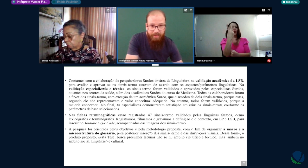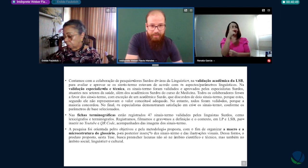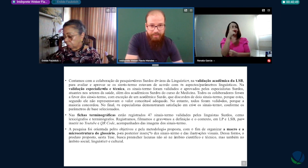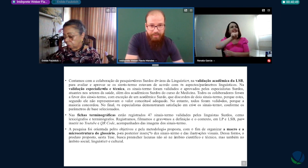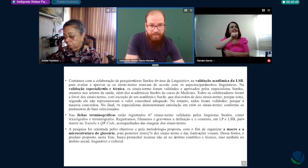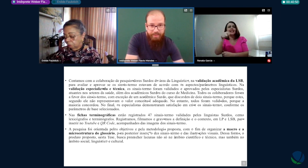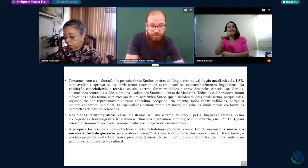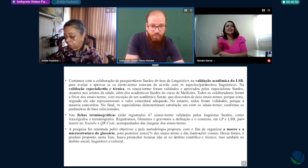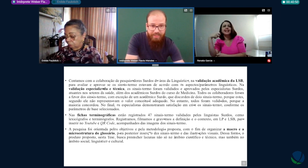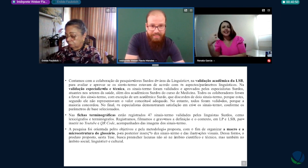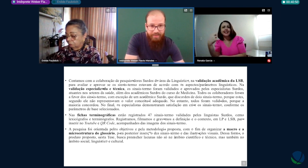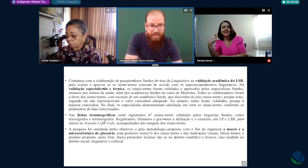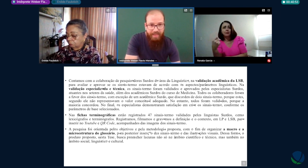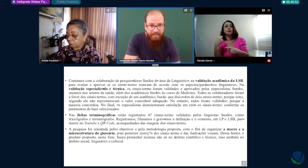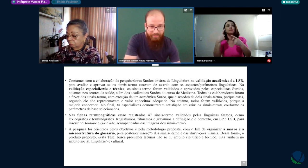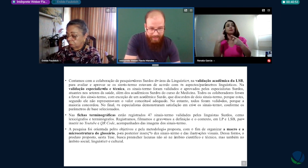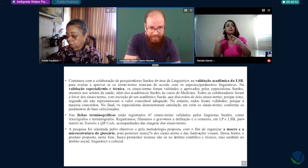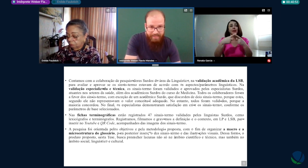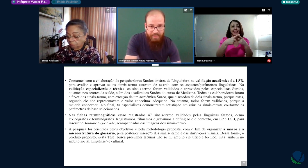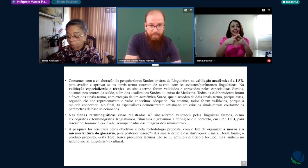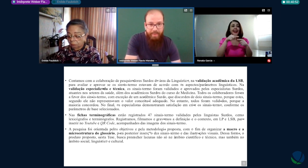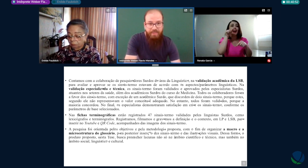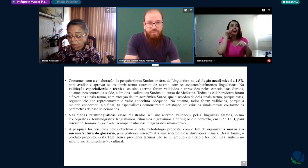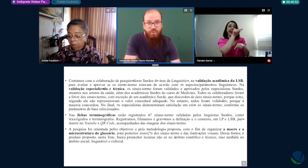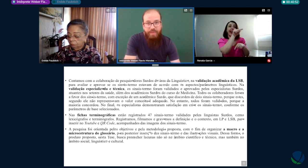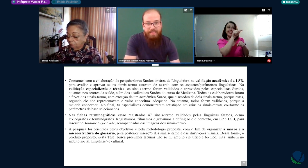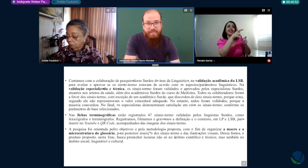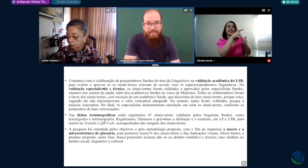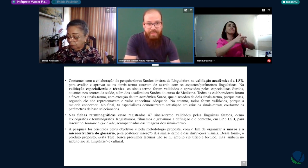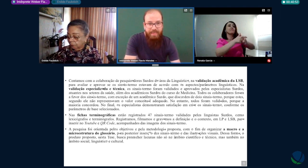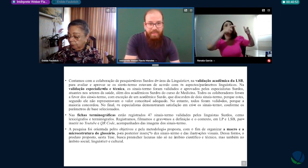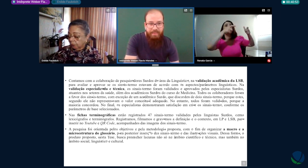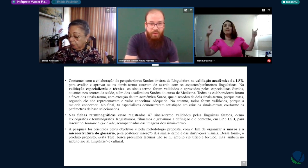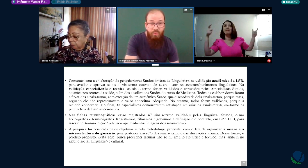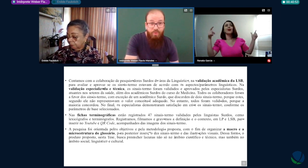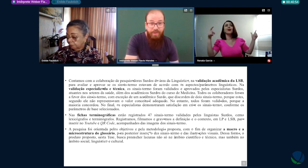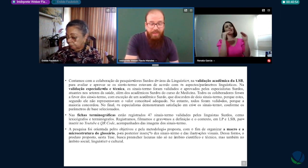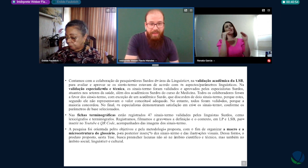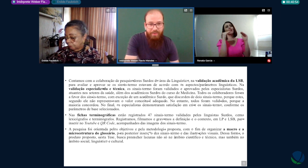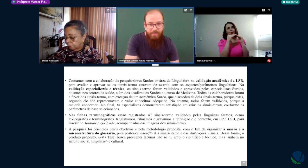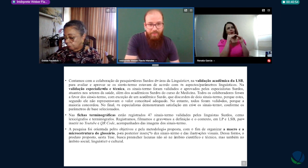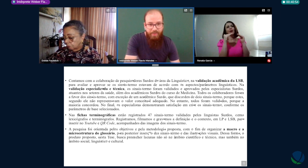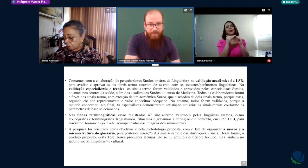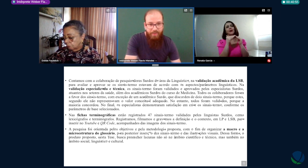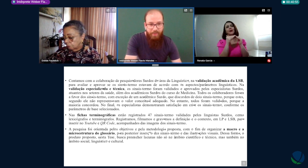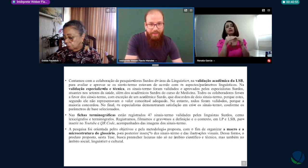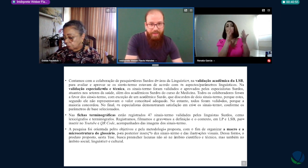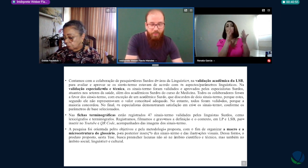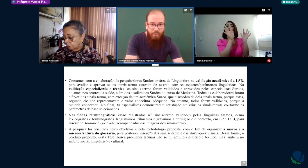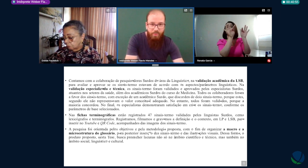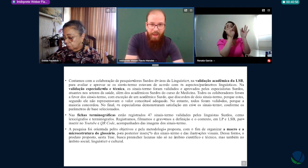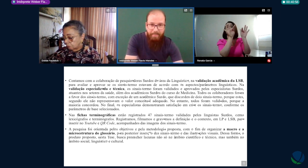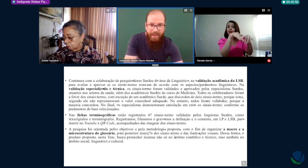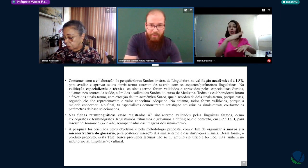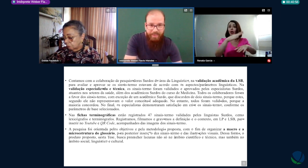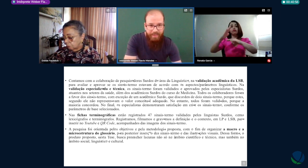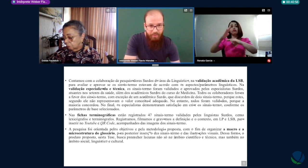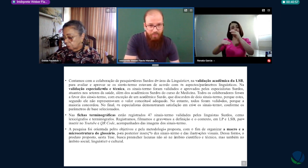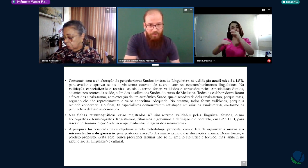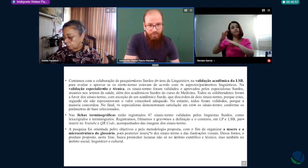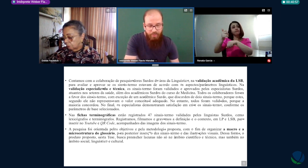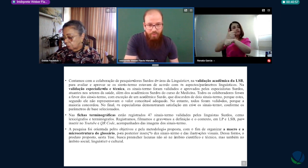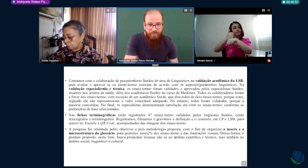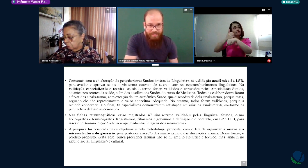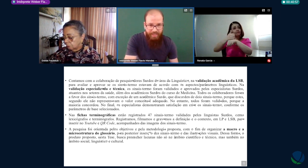Teve uma. De toda essa validação, apenas dois não concordaram, e como a